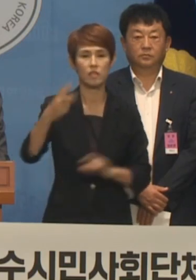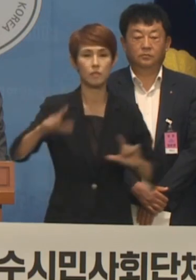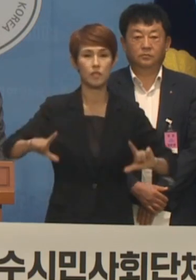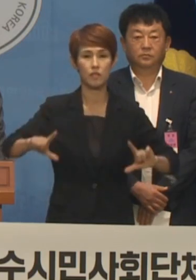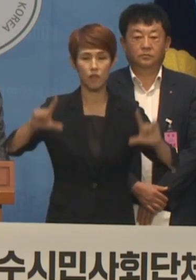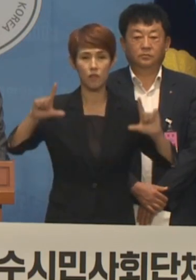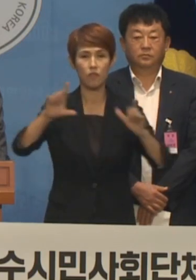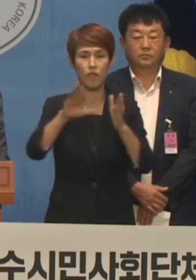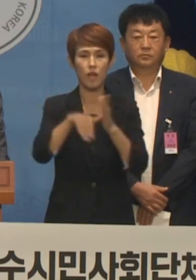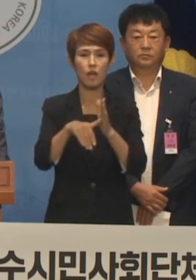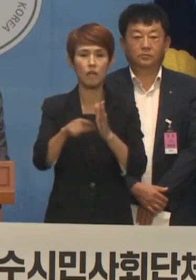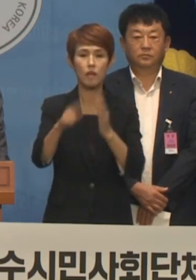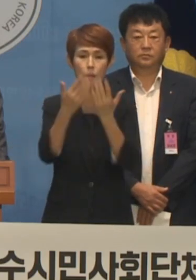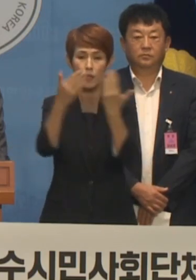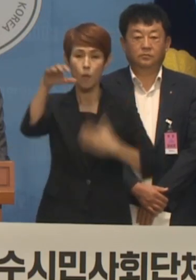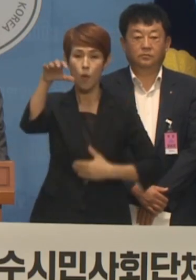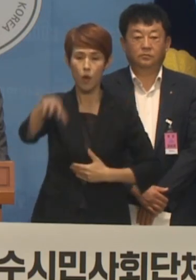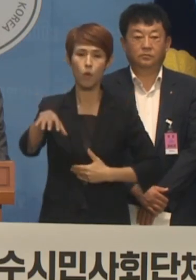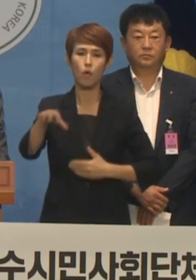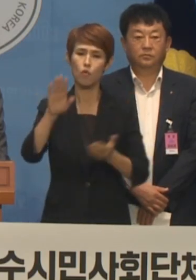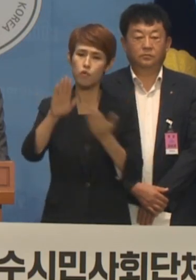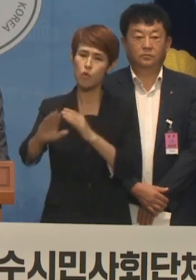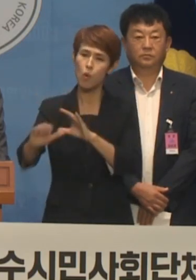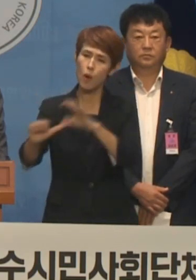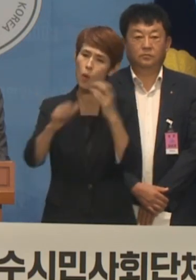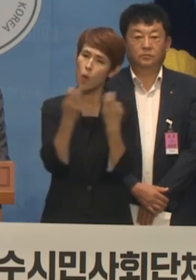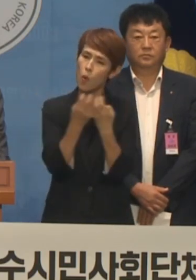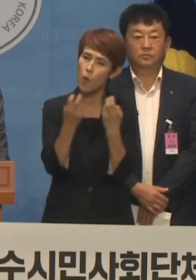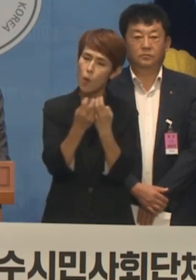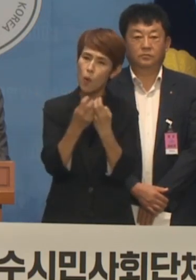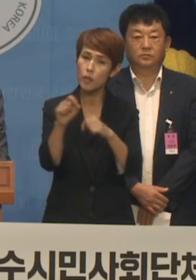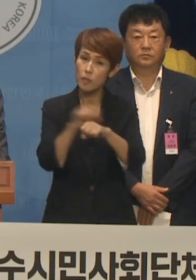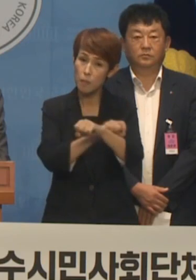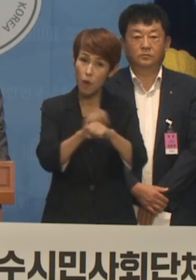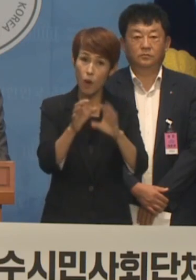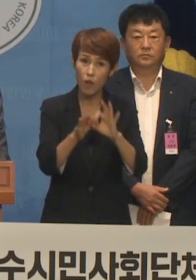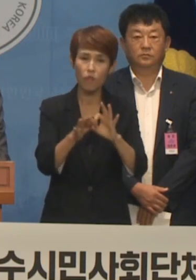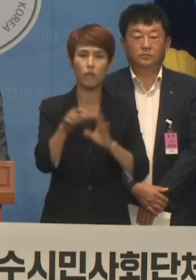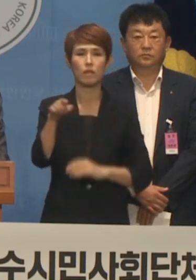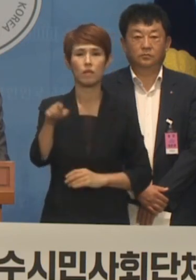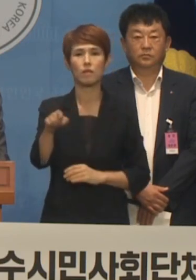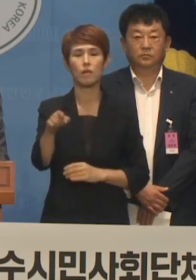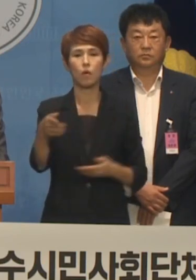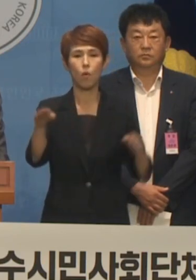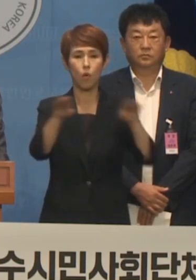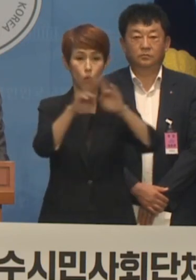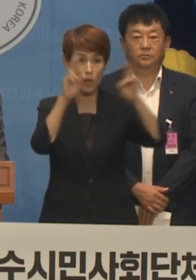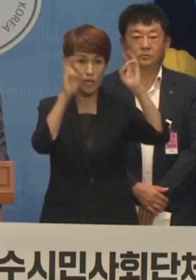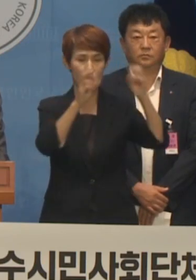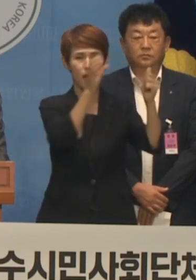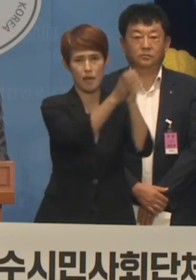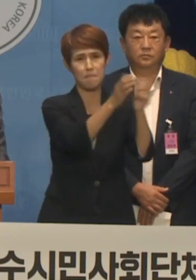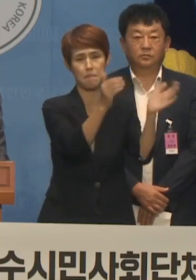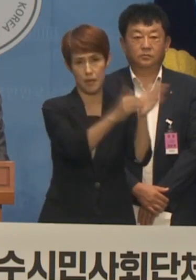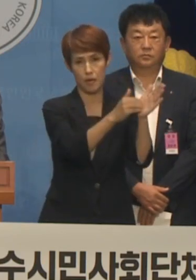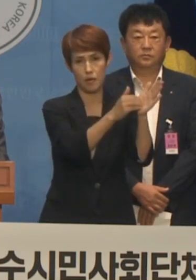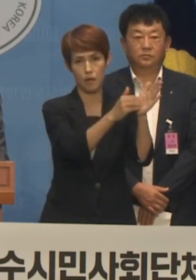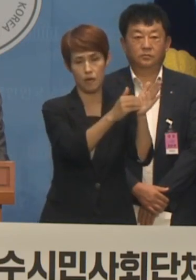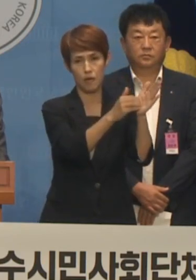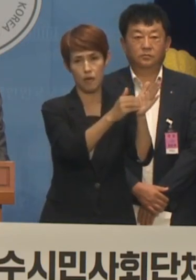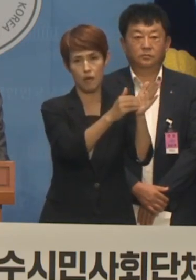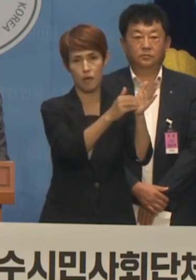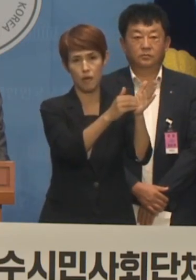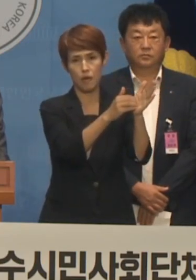활용 특별법의 개정 보완으로 현재 여수 광양 항만공사가 운영 책임을 맡게 되면서 가까스로